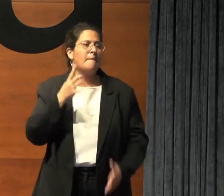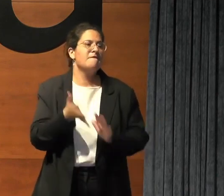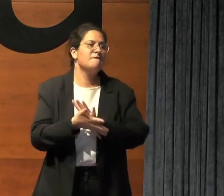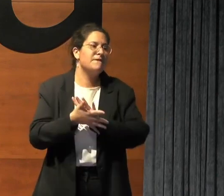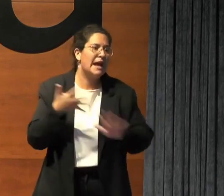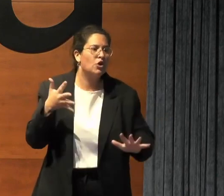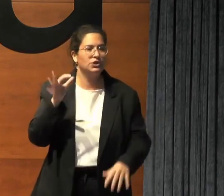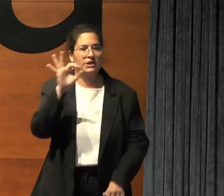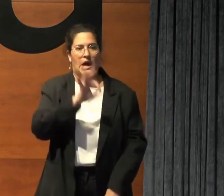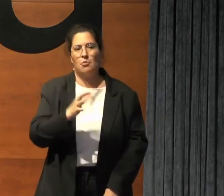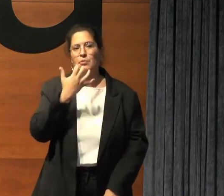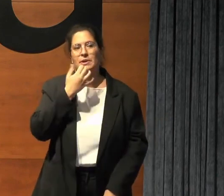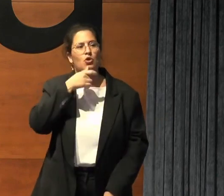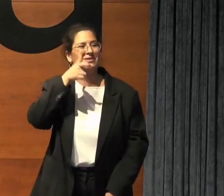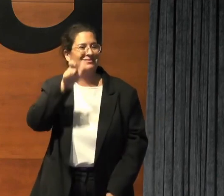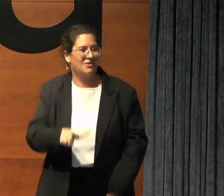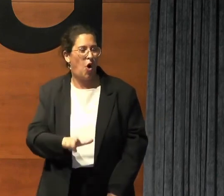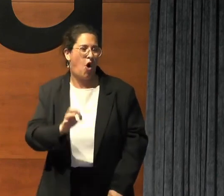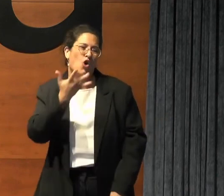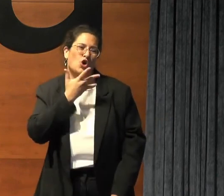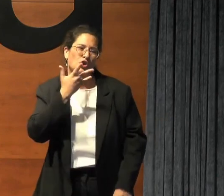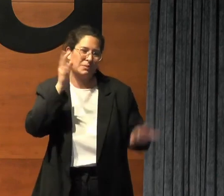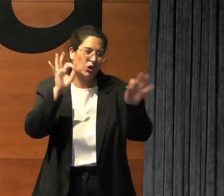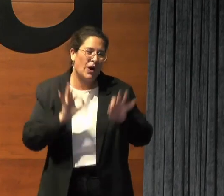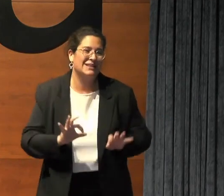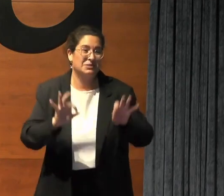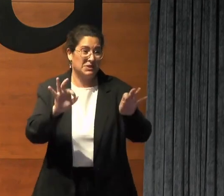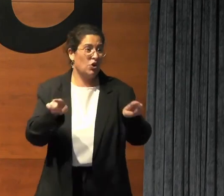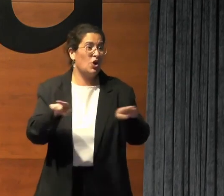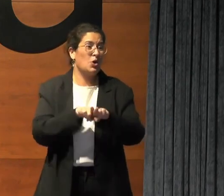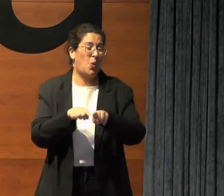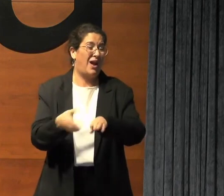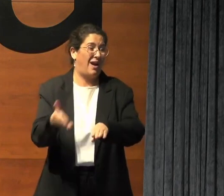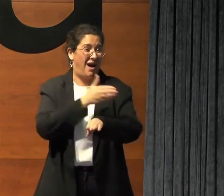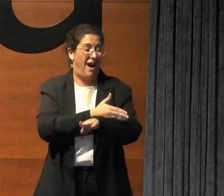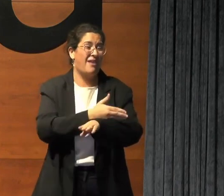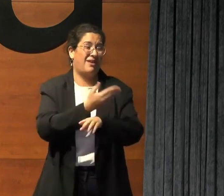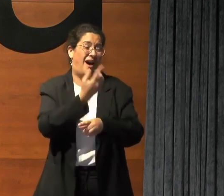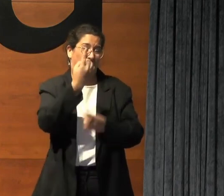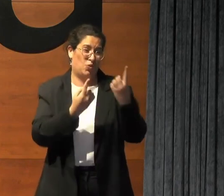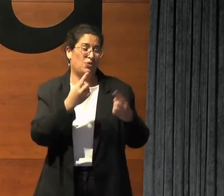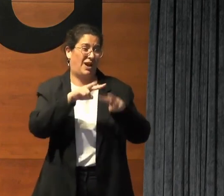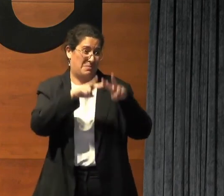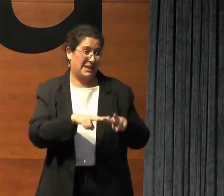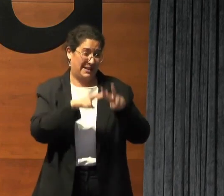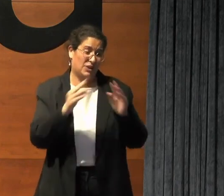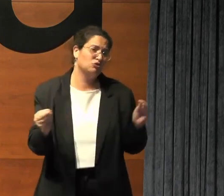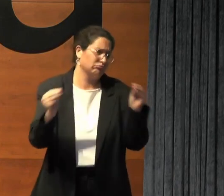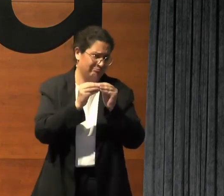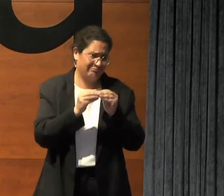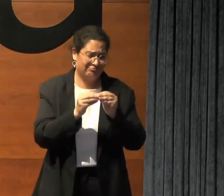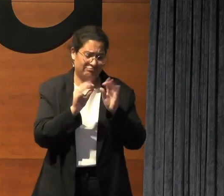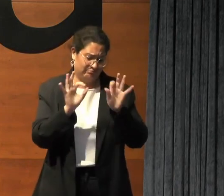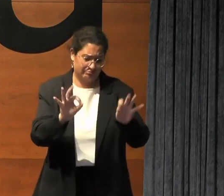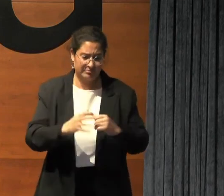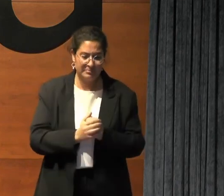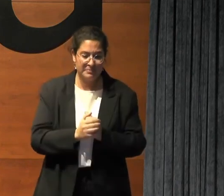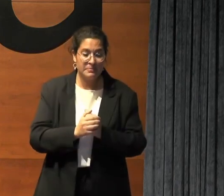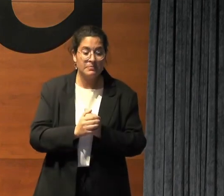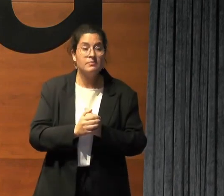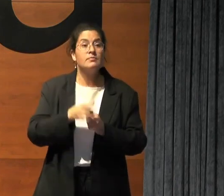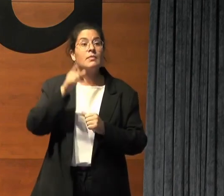demandas surgen frecuentemente por cuestiones de velocidad, por cuestiones de vocabulario, por conocimientos específicos, como en algunas